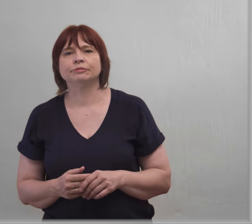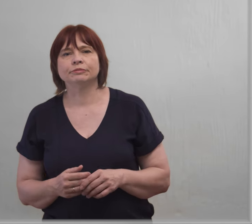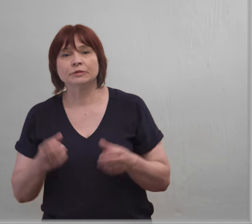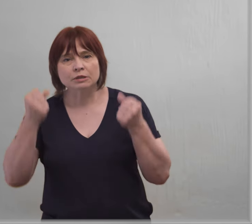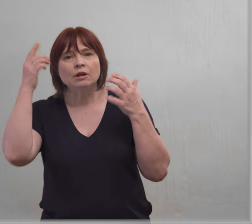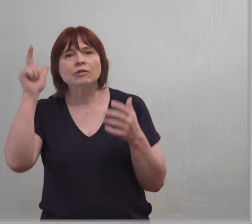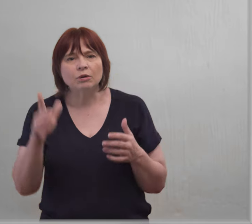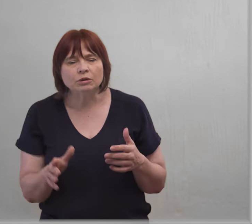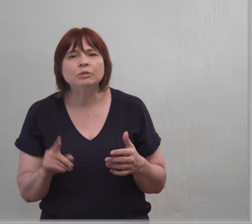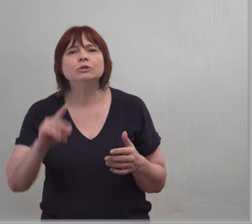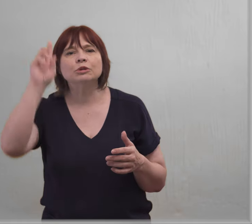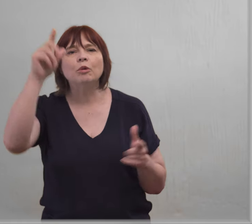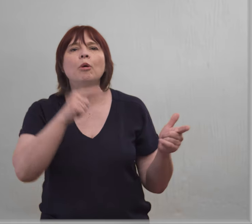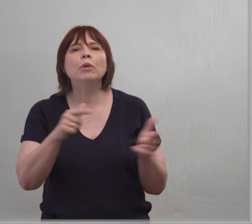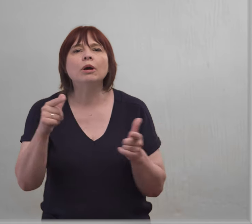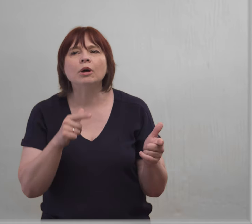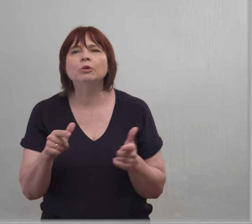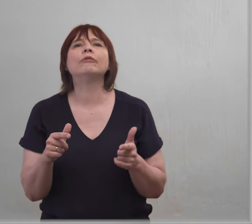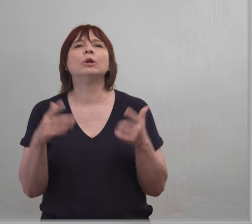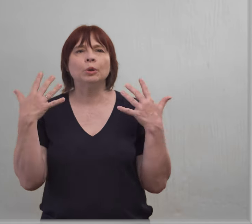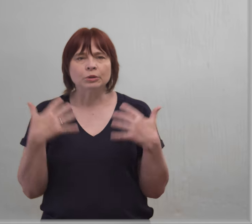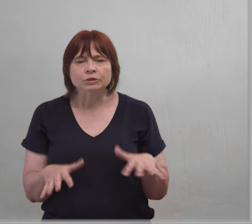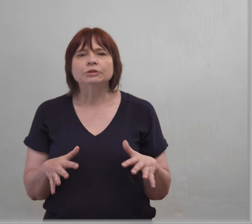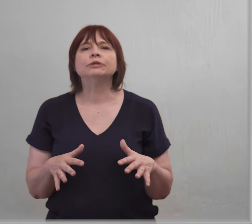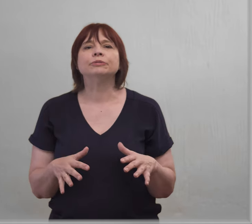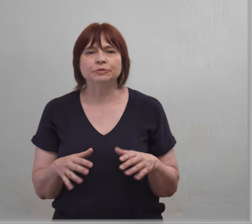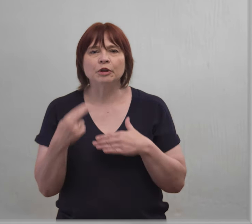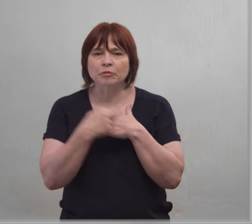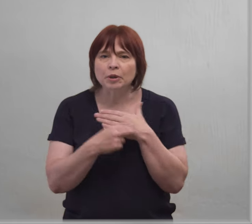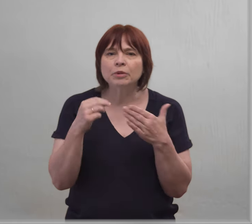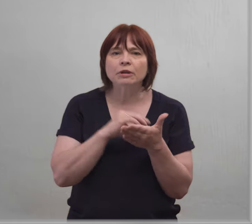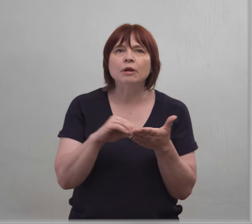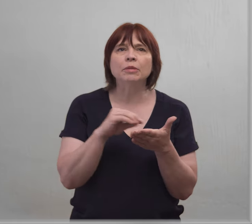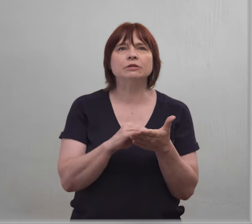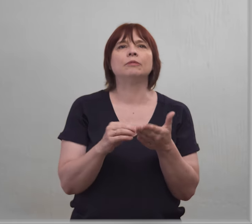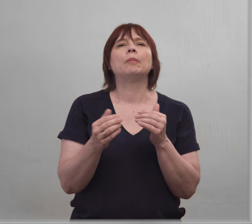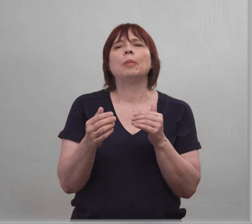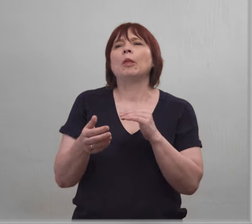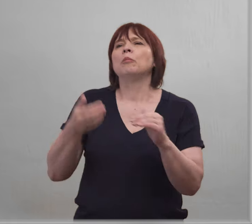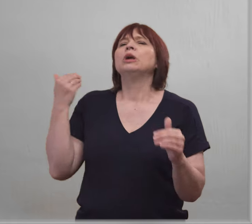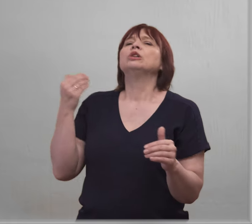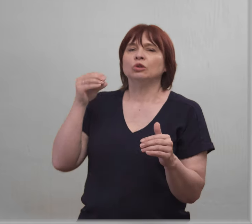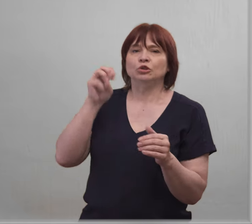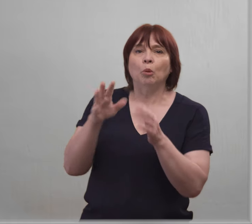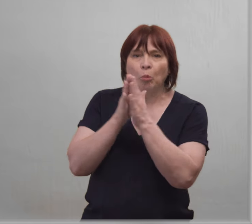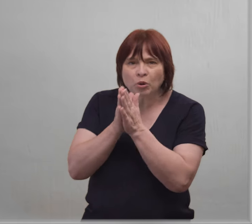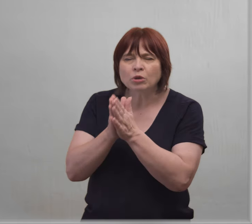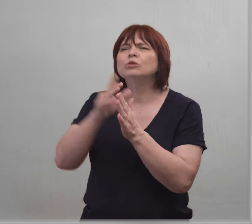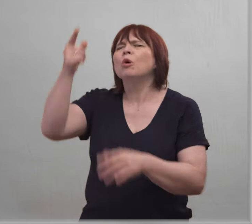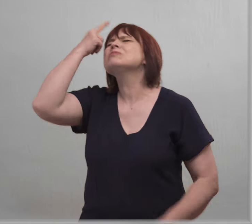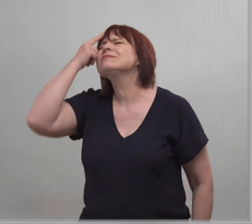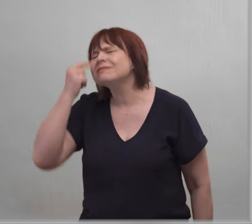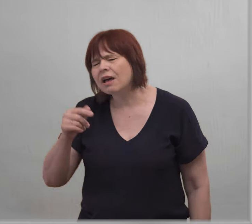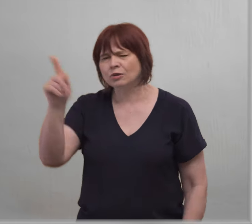жизни, за то, что Он приготовил уже все. Слово так и говорит, что Он прежде нашего прошения, Господь, уже знает наши